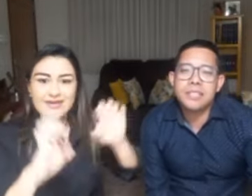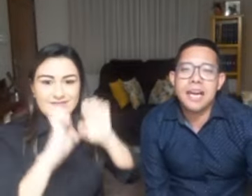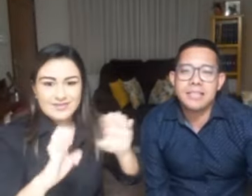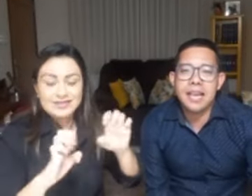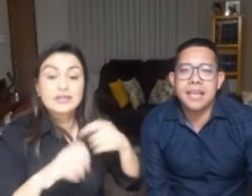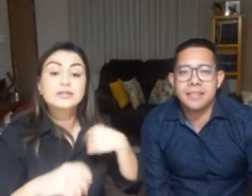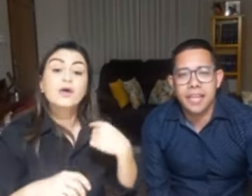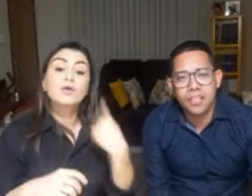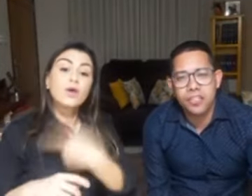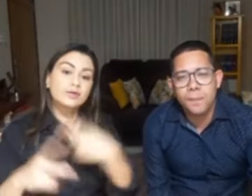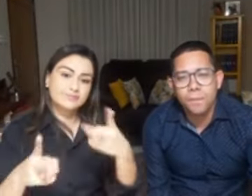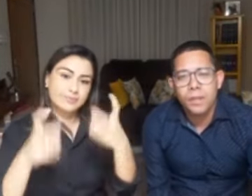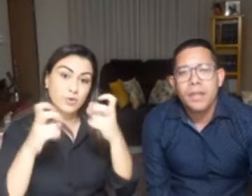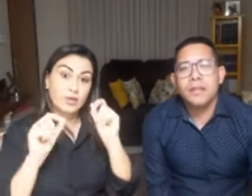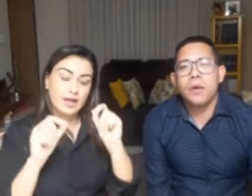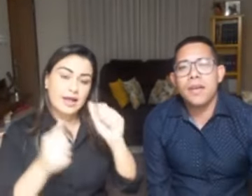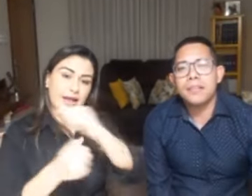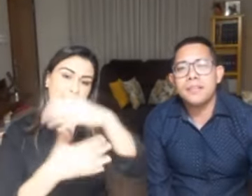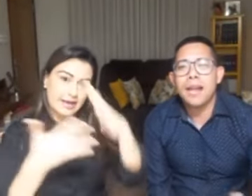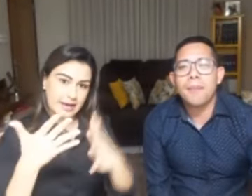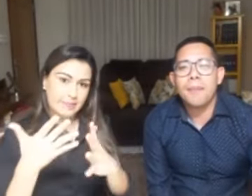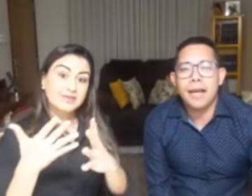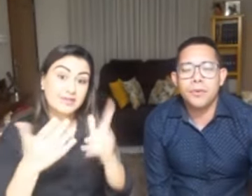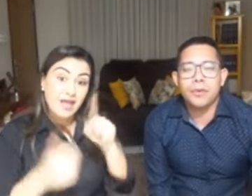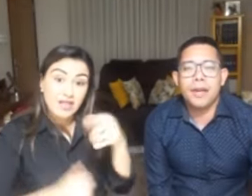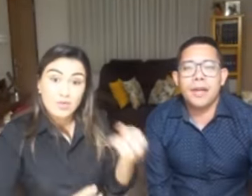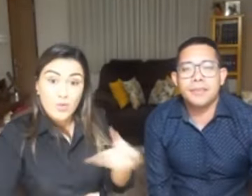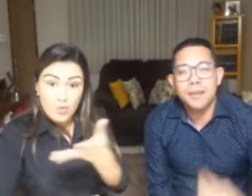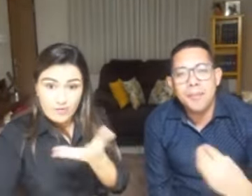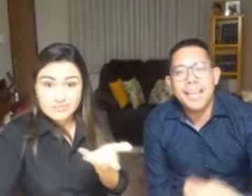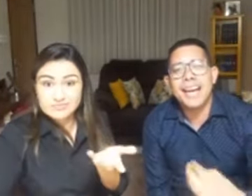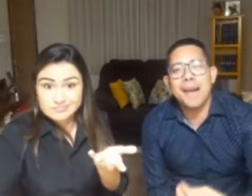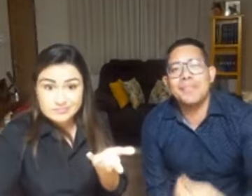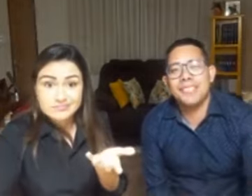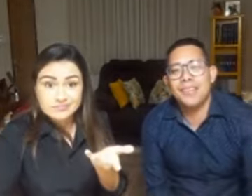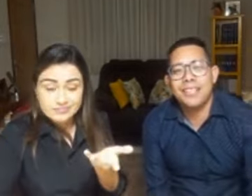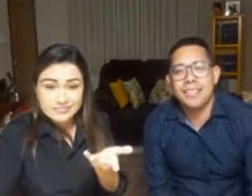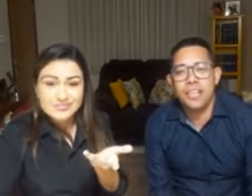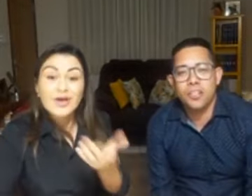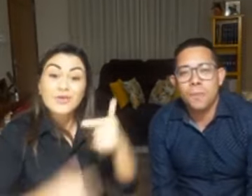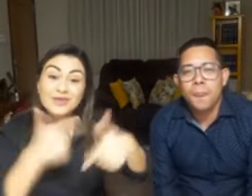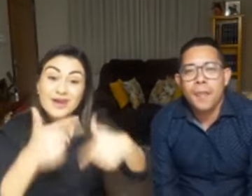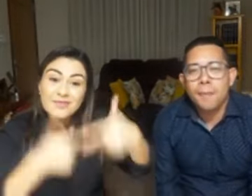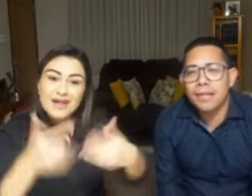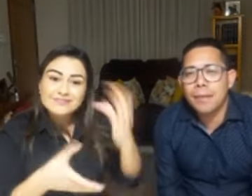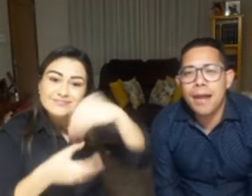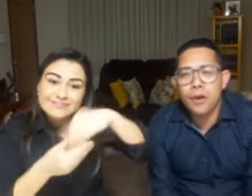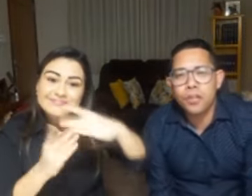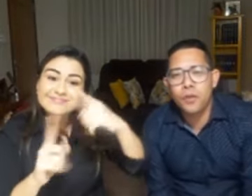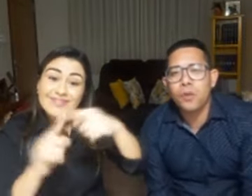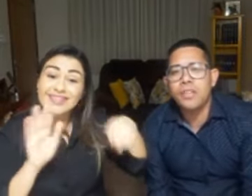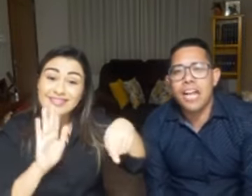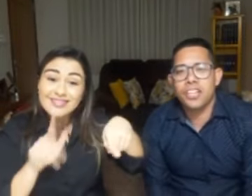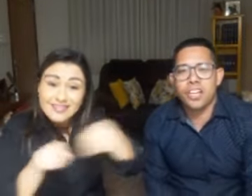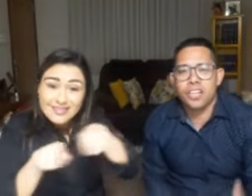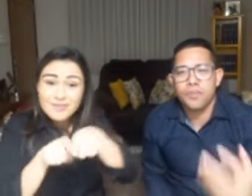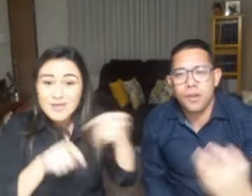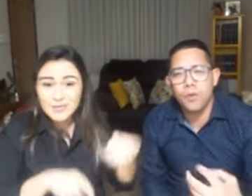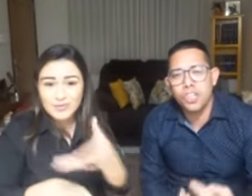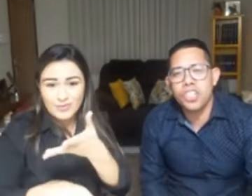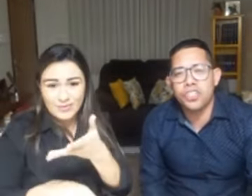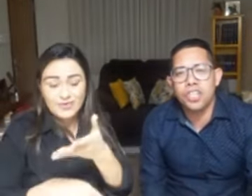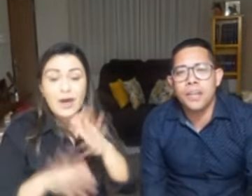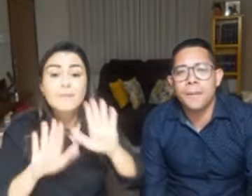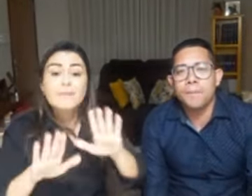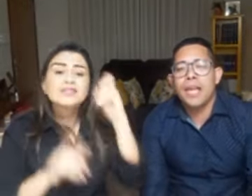língua de sinais ela é recente, então esse trabalho também acaba sendo recente, mas a maior dificuldade que a gente vê